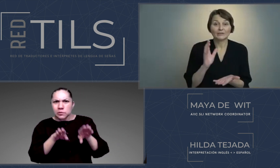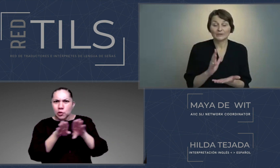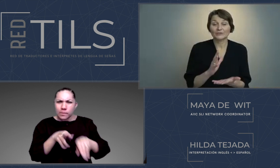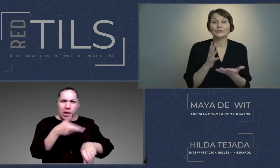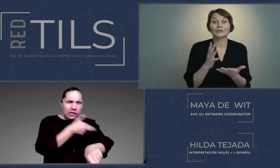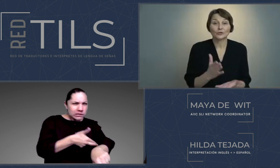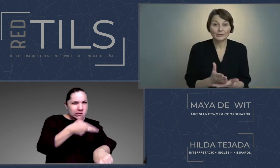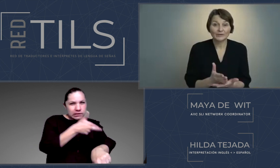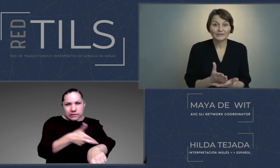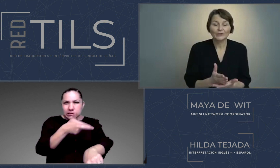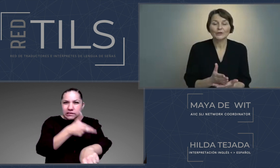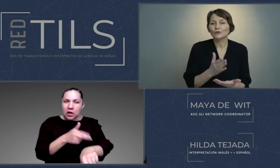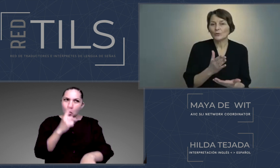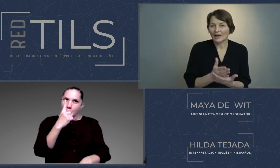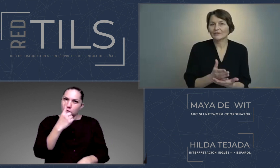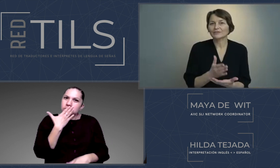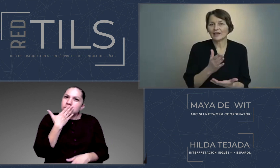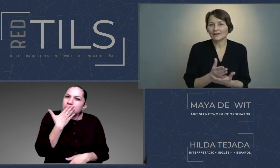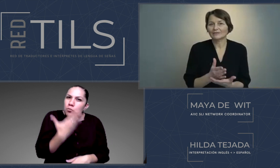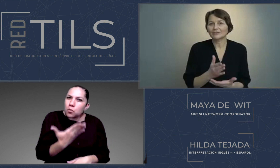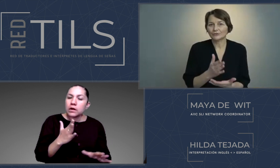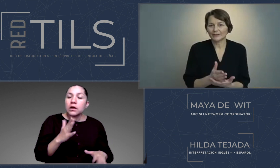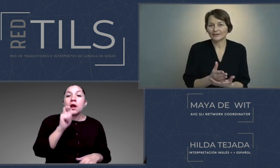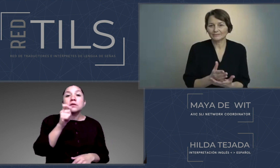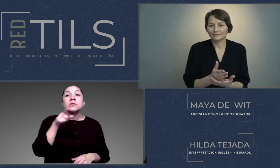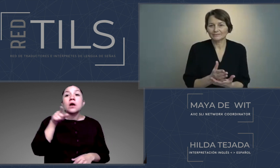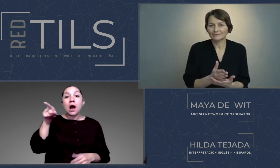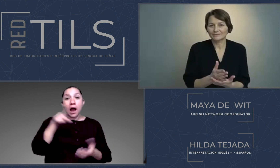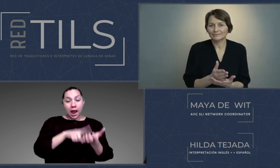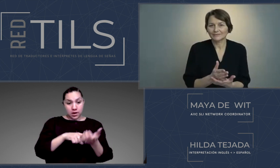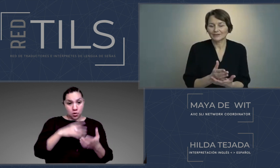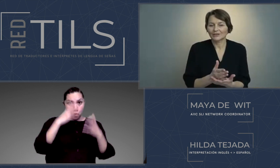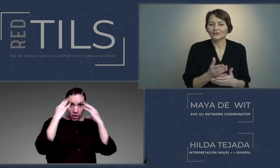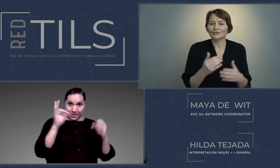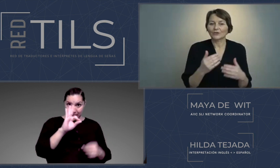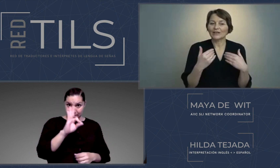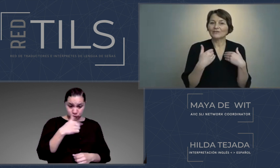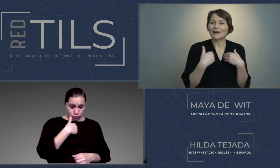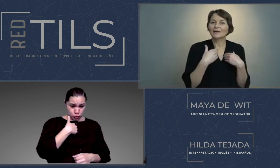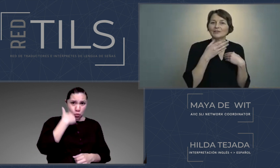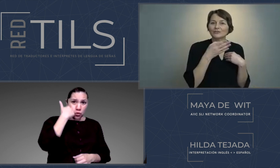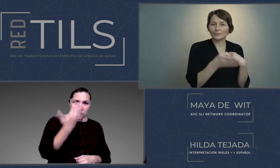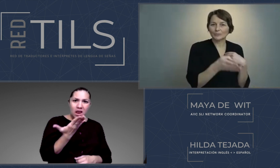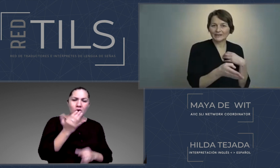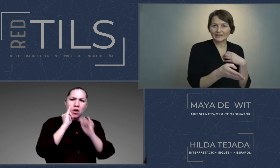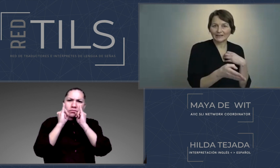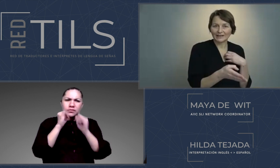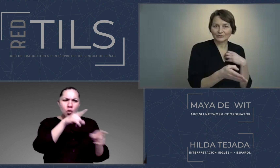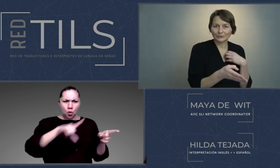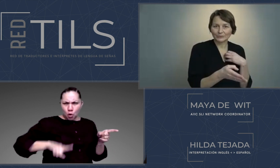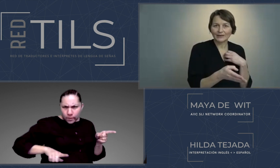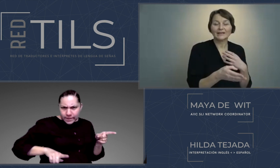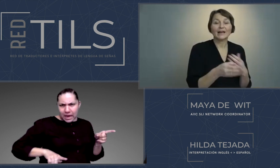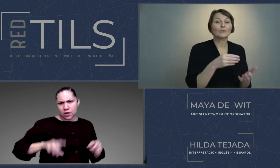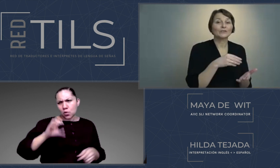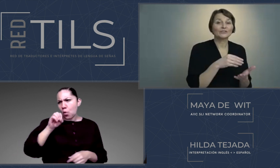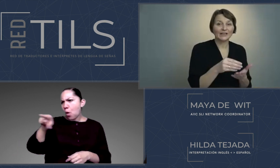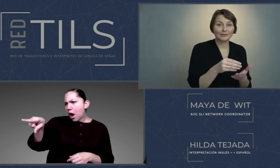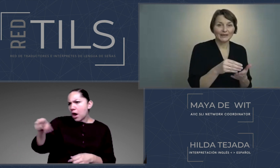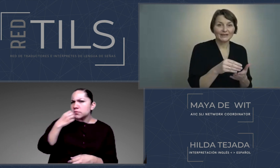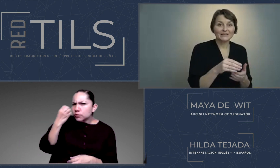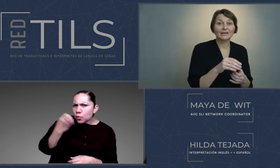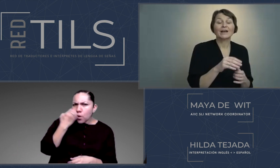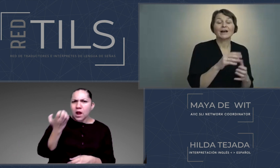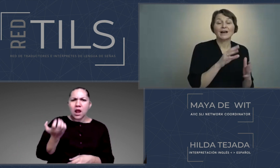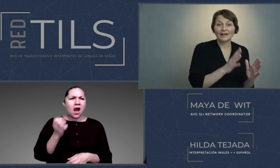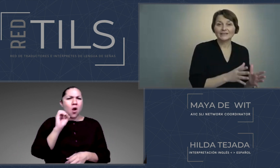en cualquier ambiente y quieres que el gobierno te pague, tienes que tener licenciatura. Entonces, si yo estoy interpretando en